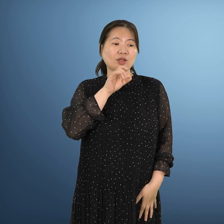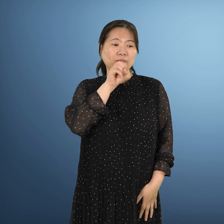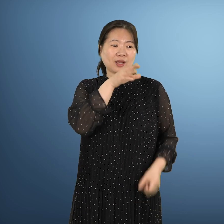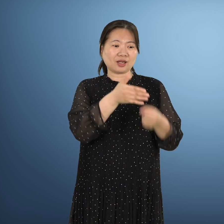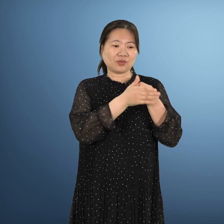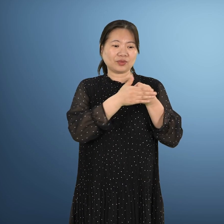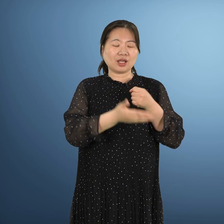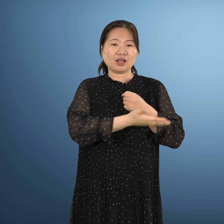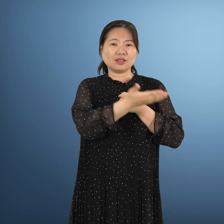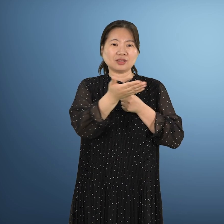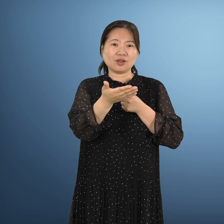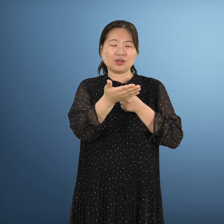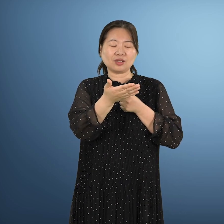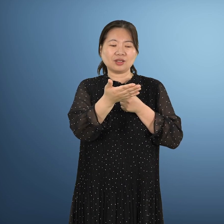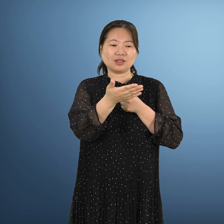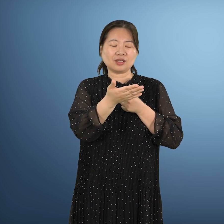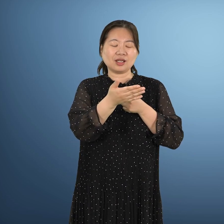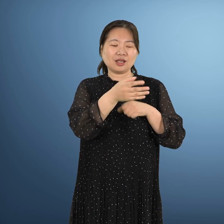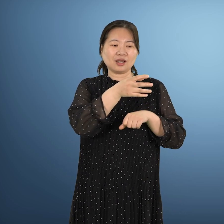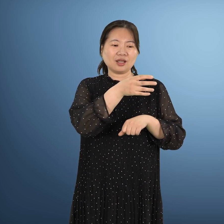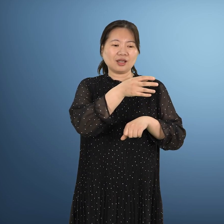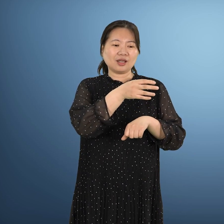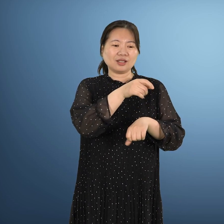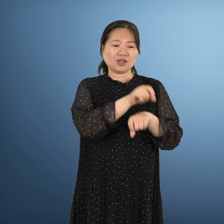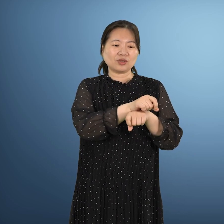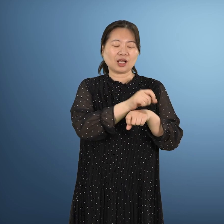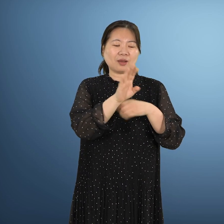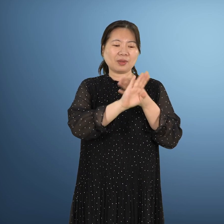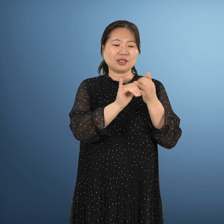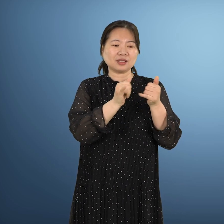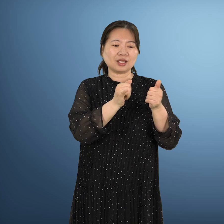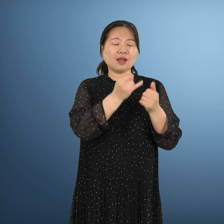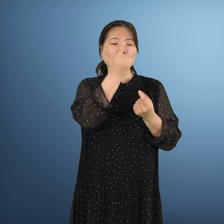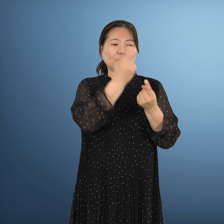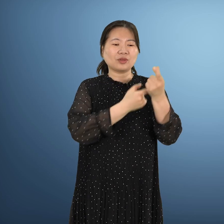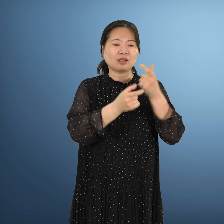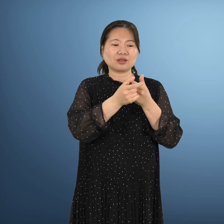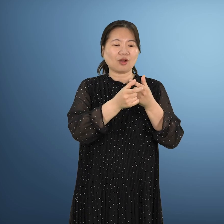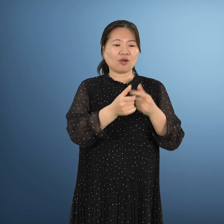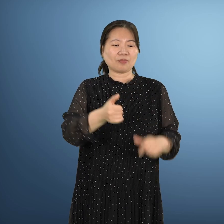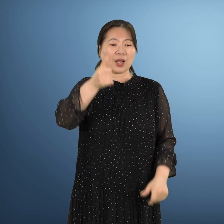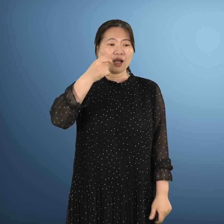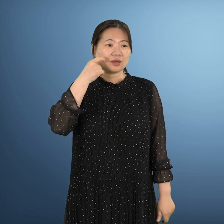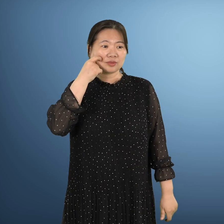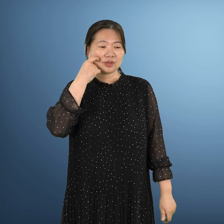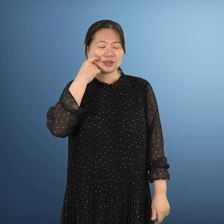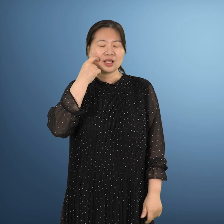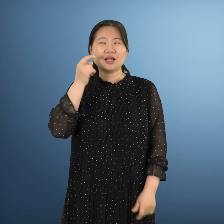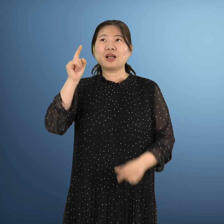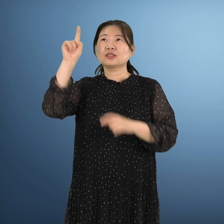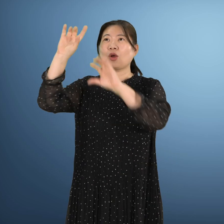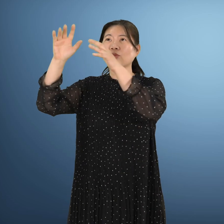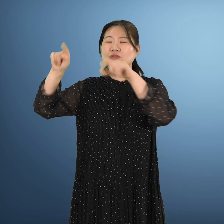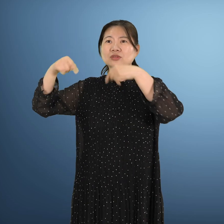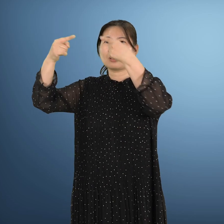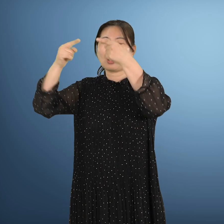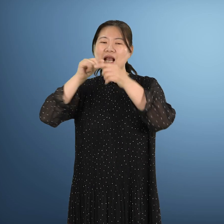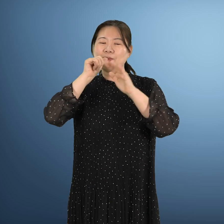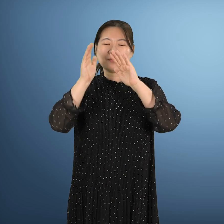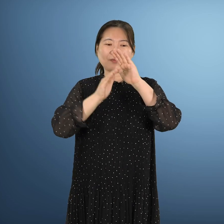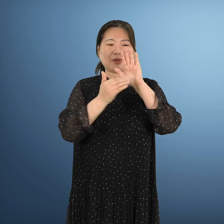이르노니 너희 의와 서기관과 바리새인보다 더 낫지 못하면 결코 천국에 들어가지 못하리라.